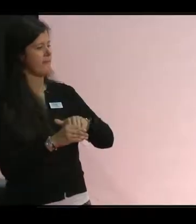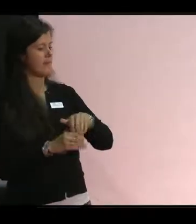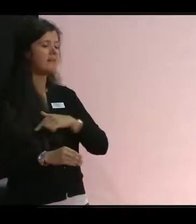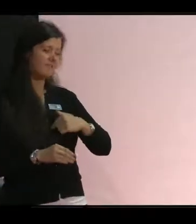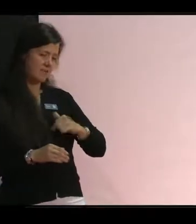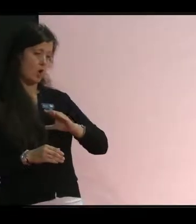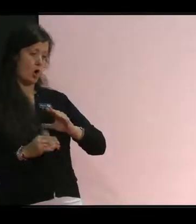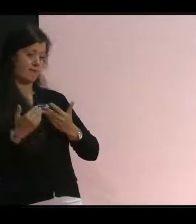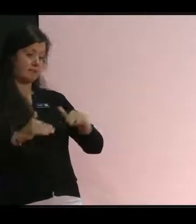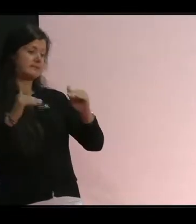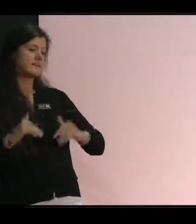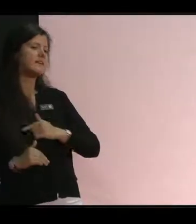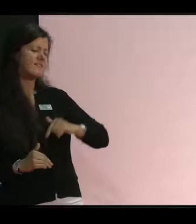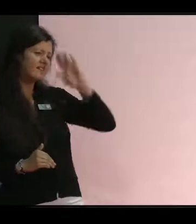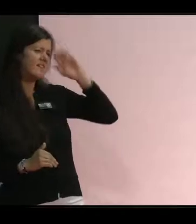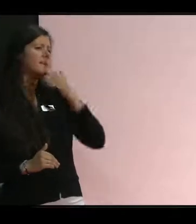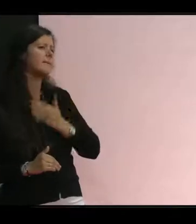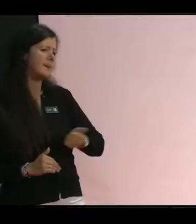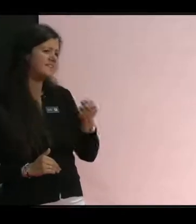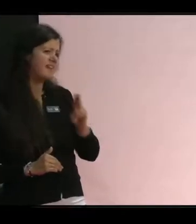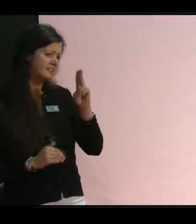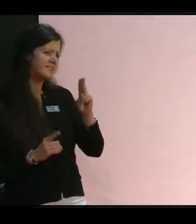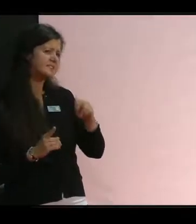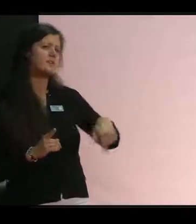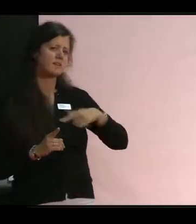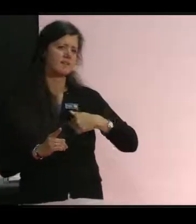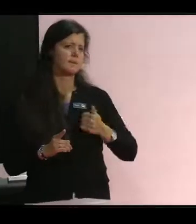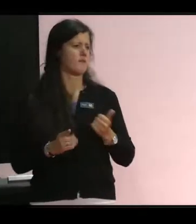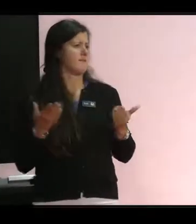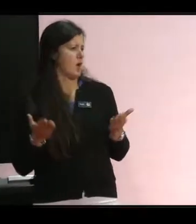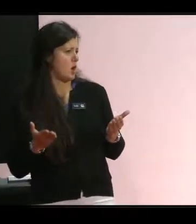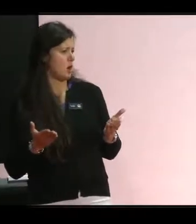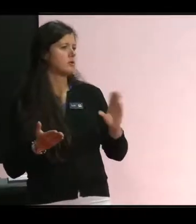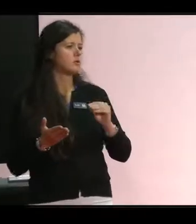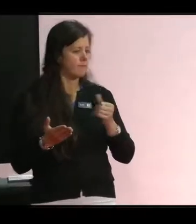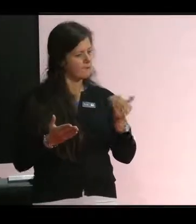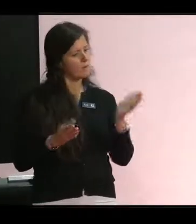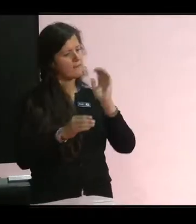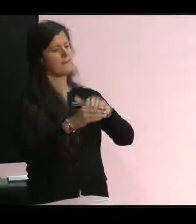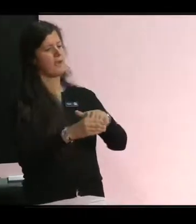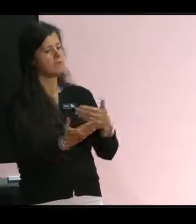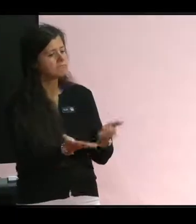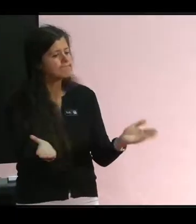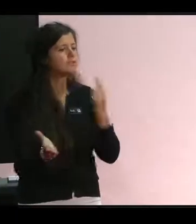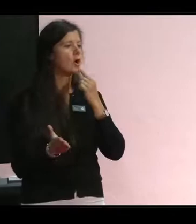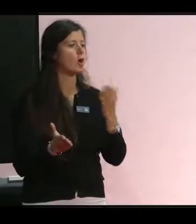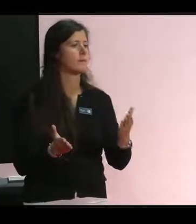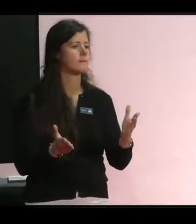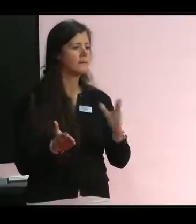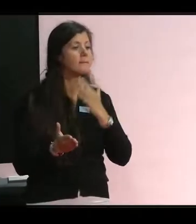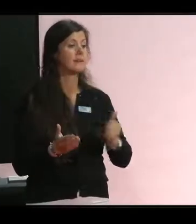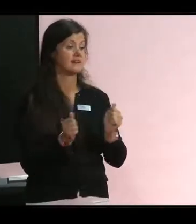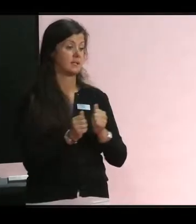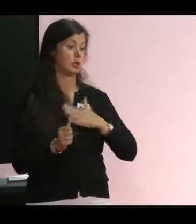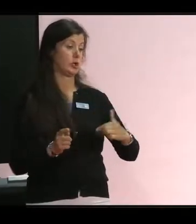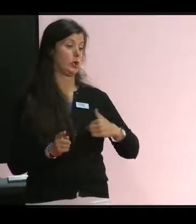bäst om vad vi behöver. Och då tycker jag att det är ganska lämpligt att inkludera oss på det sättet. Jag vill